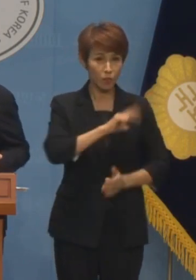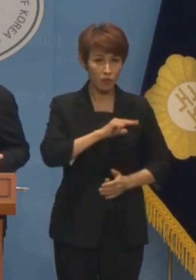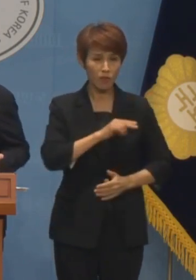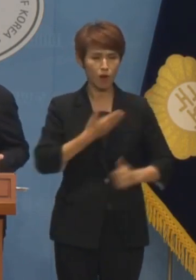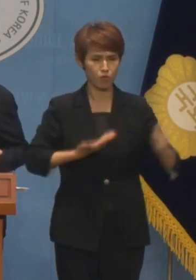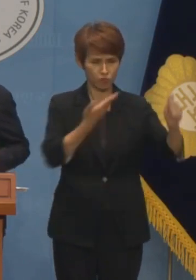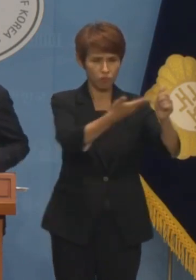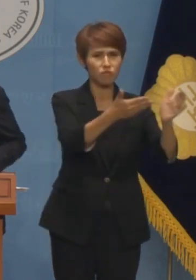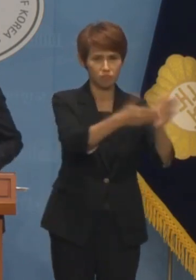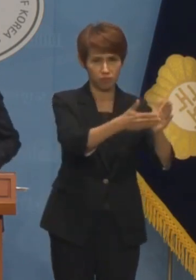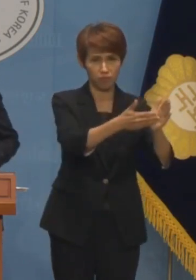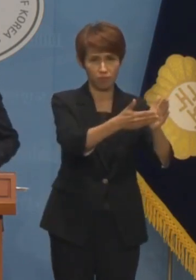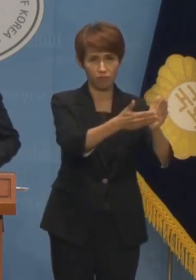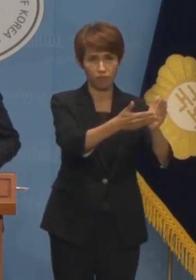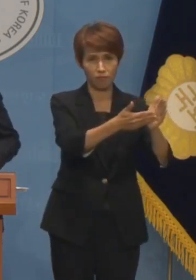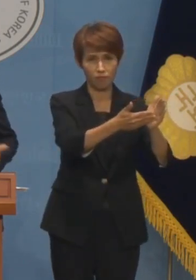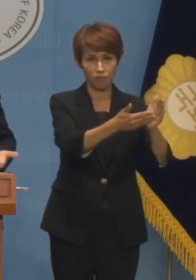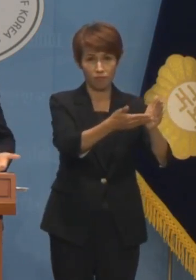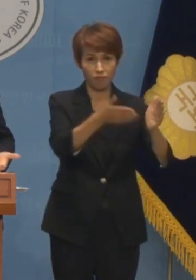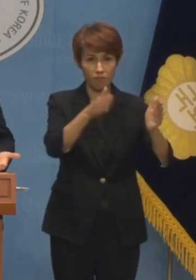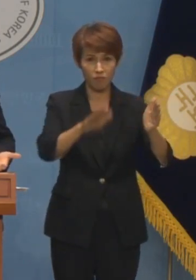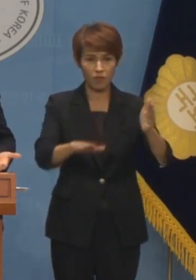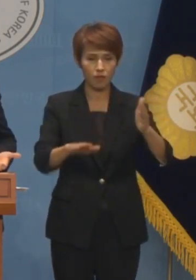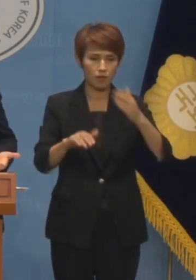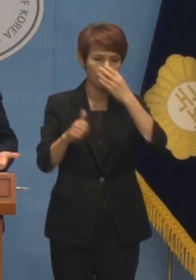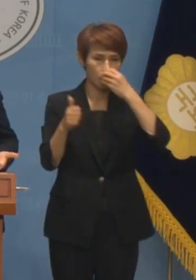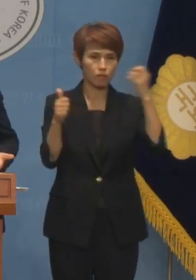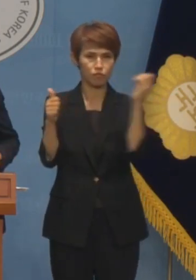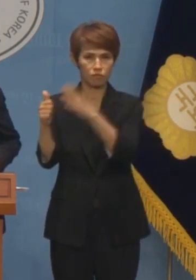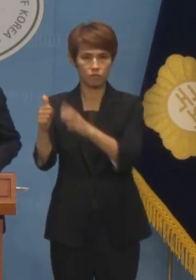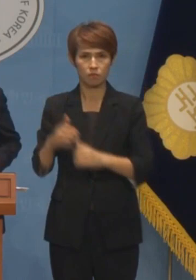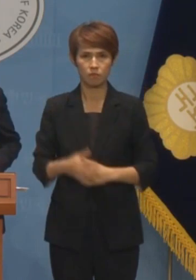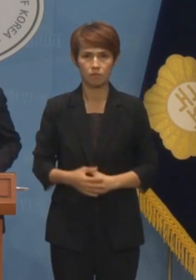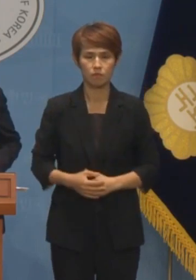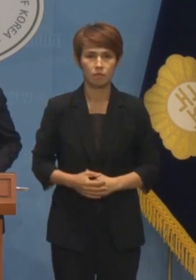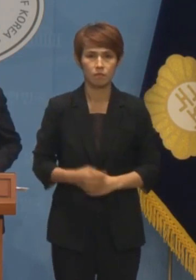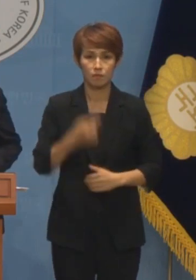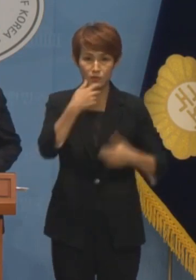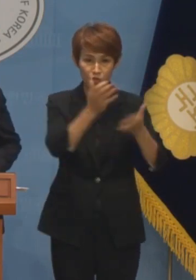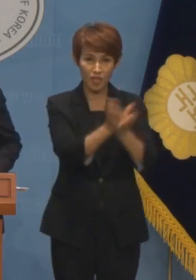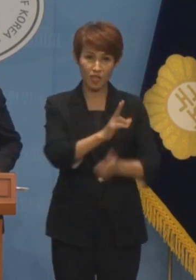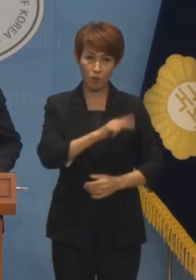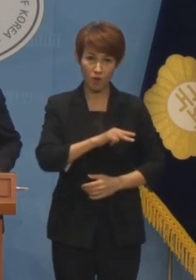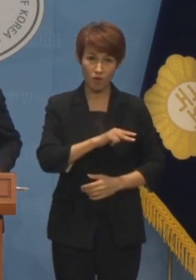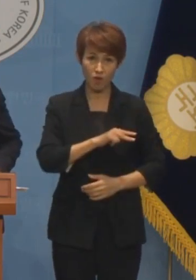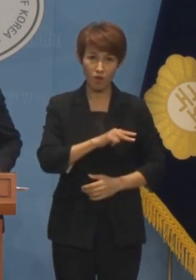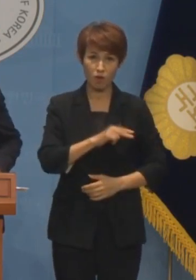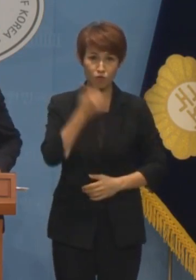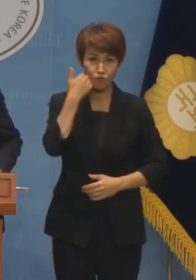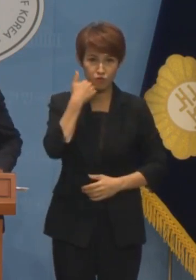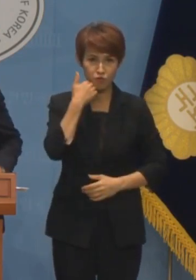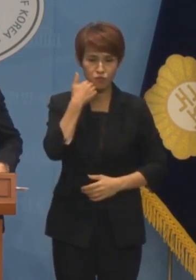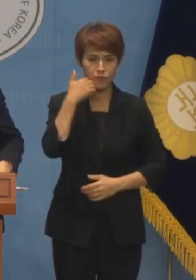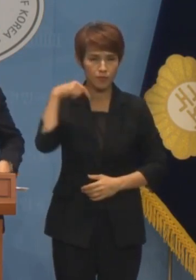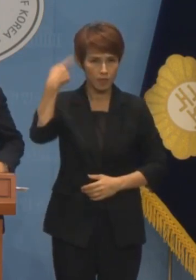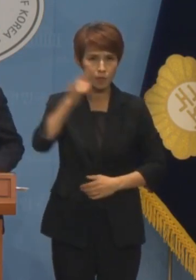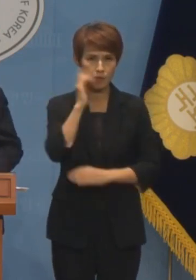알려줬습니다. 그런데 전부 무시합니다. 제가 민당의원이 누군지는 다음에 말씀드리겠습니다.